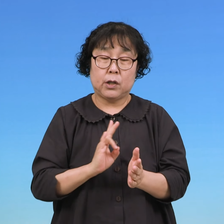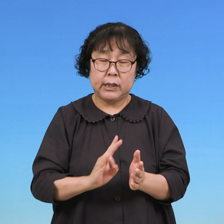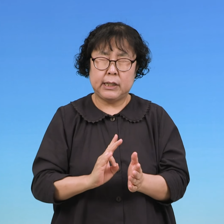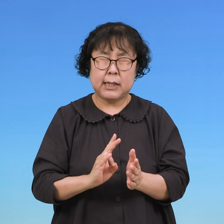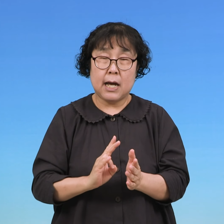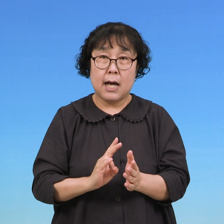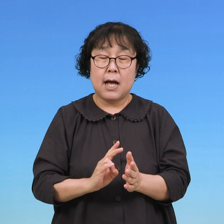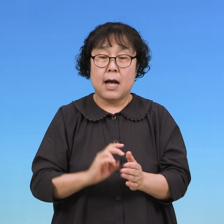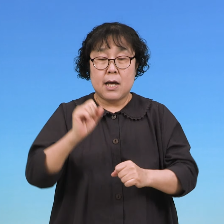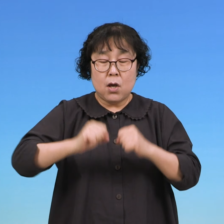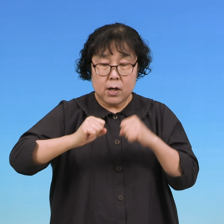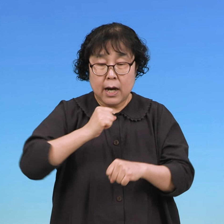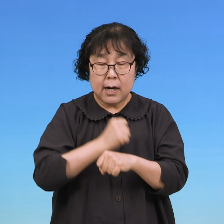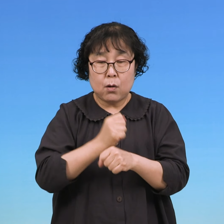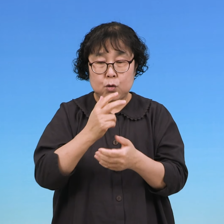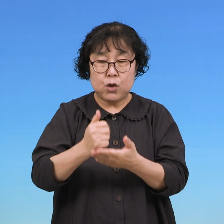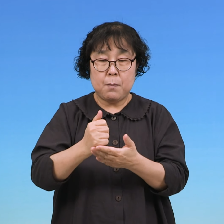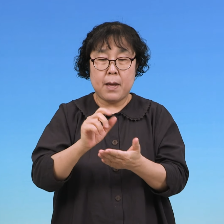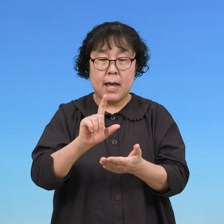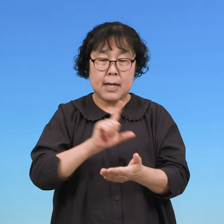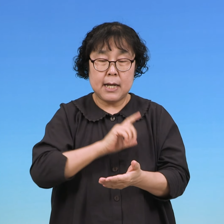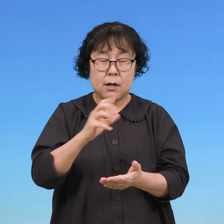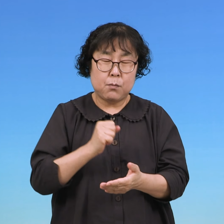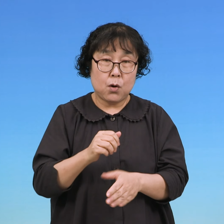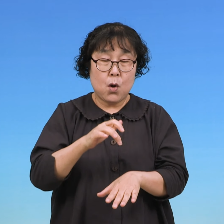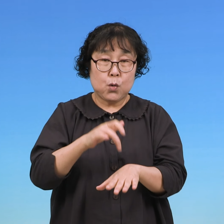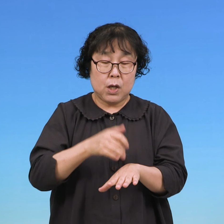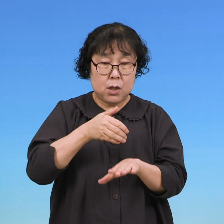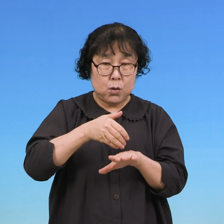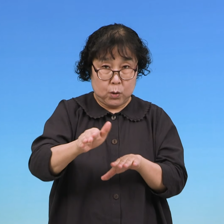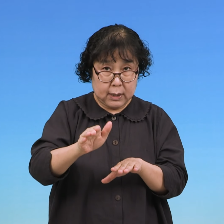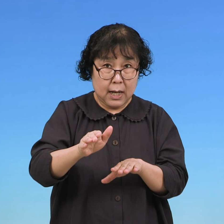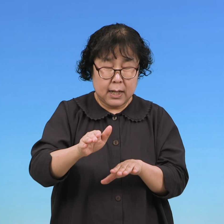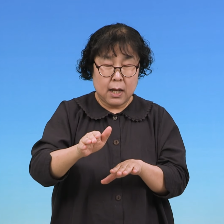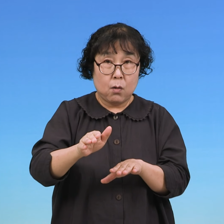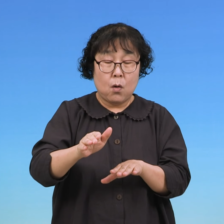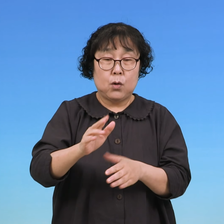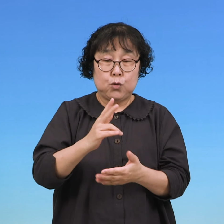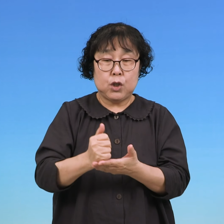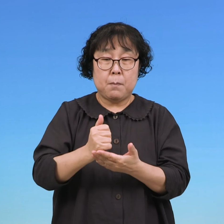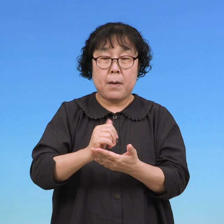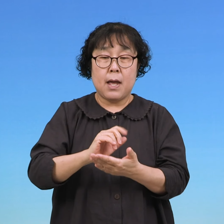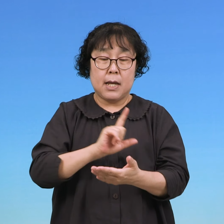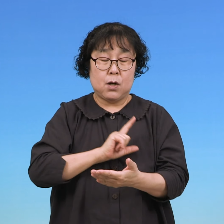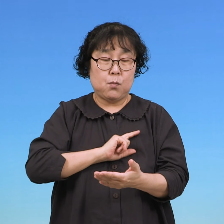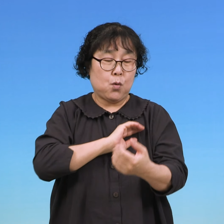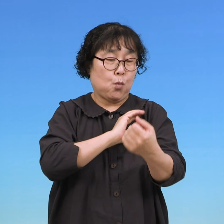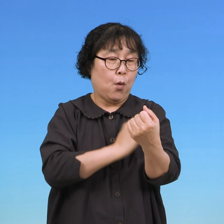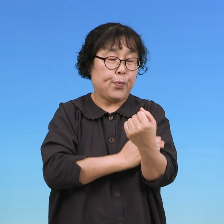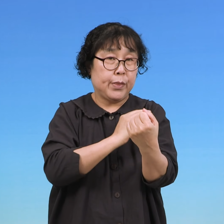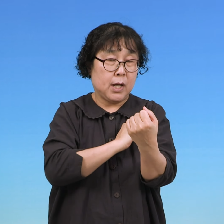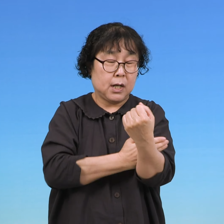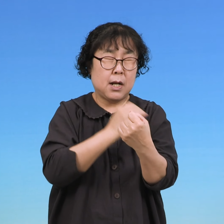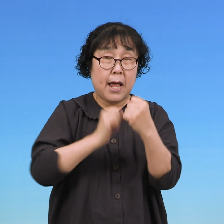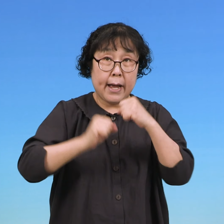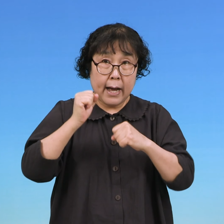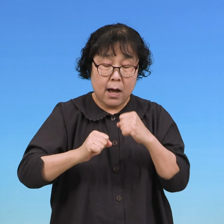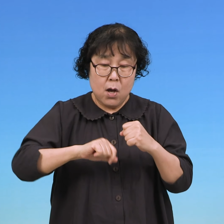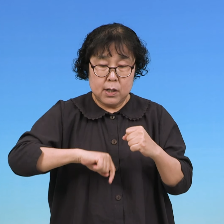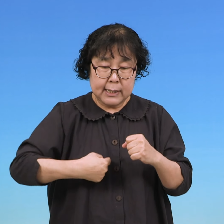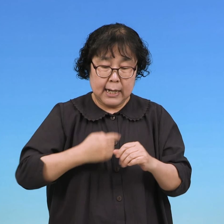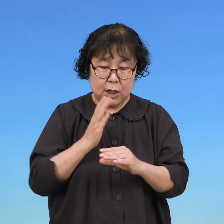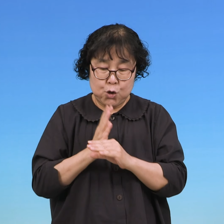노릇하며 주의 이름으로 귀신을 쫓아내며 주의 이름으로 많은 권능을 행하지 아니하였나이까. 자기 기준